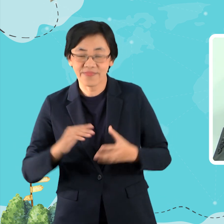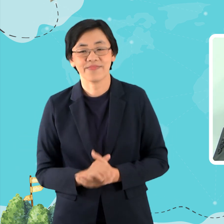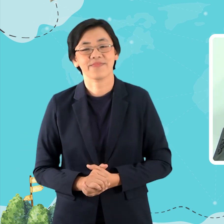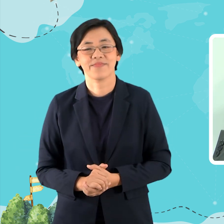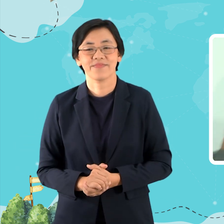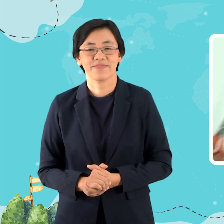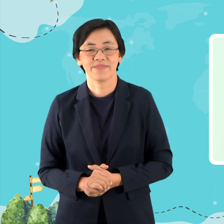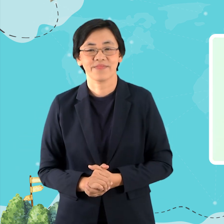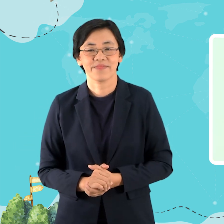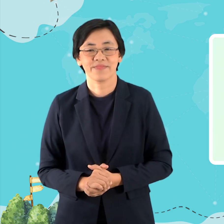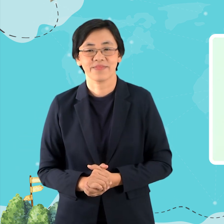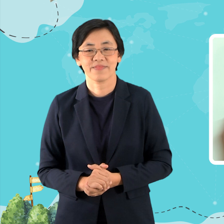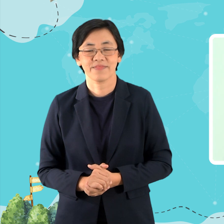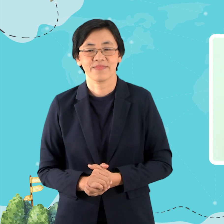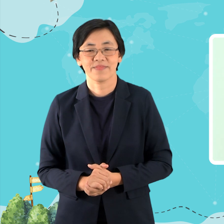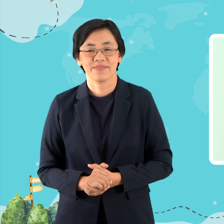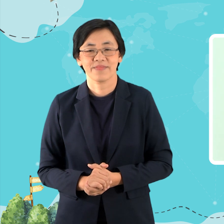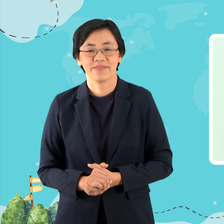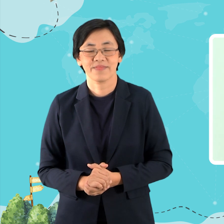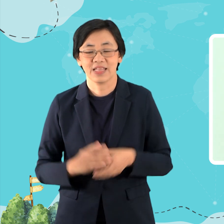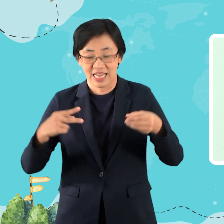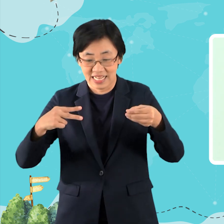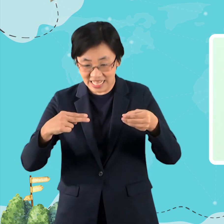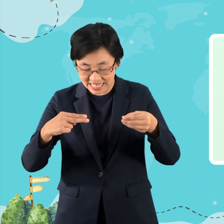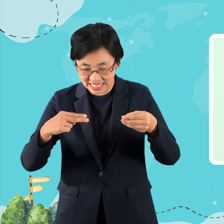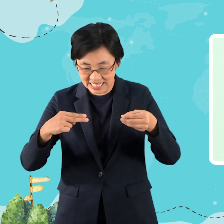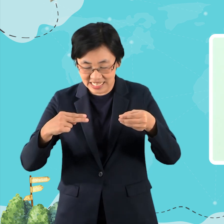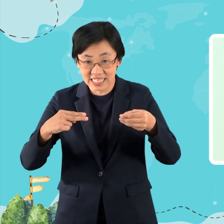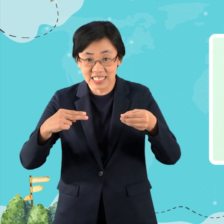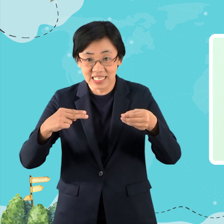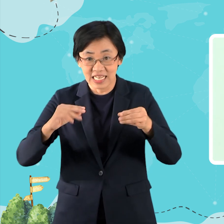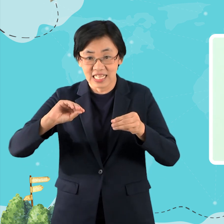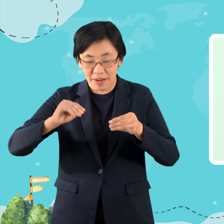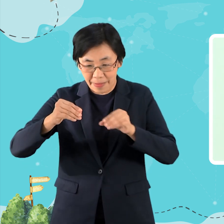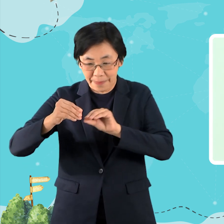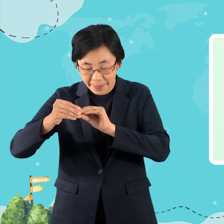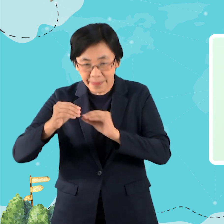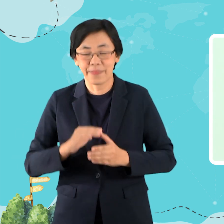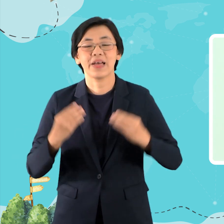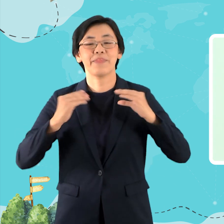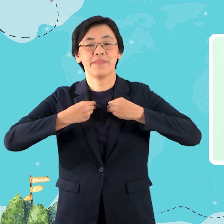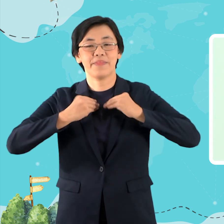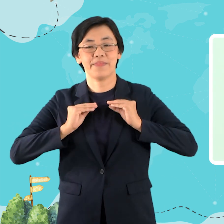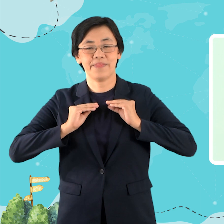เล็กน้อยนะครับตรงเส้นกึ่งกลางแล้วก็แหวกออกกลายเป็นปก